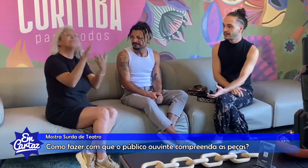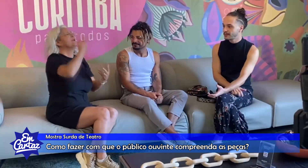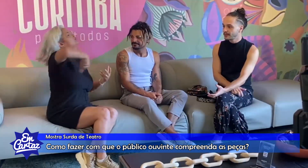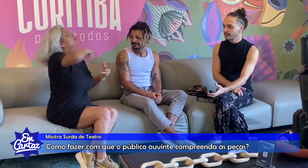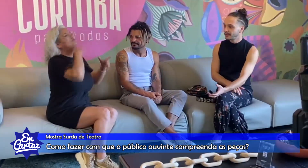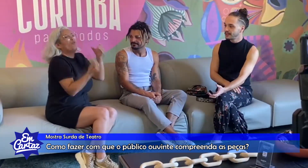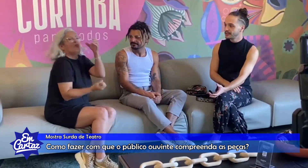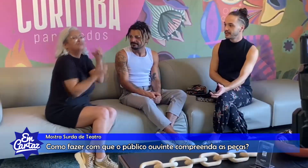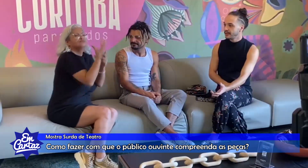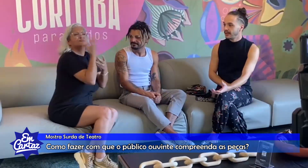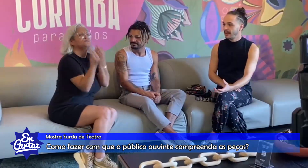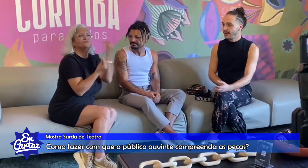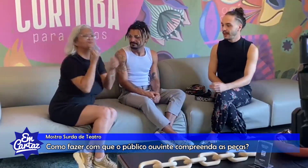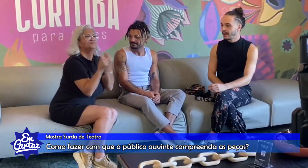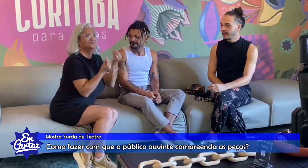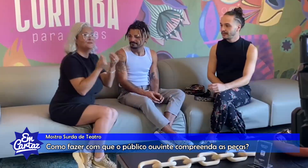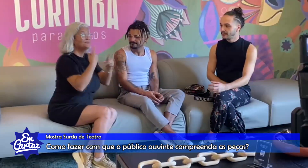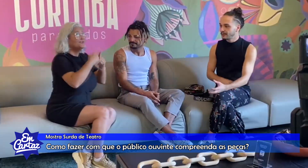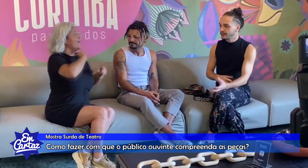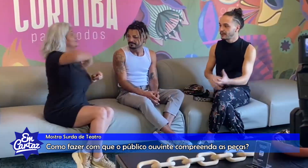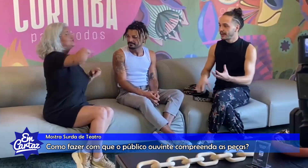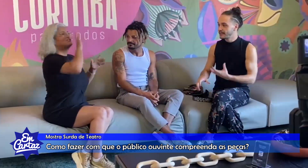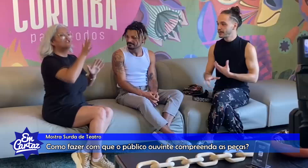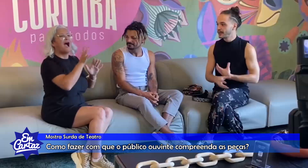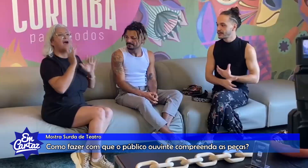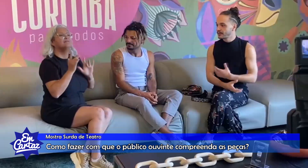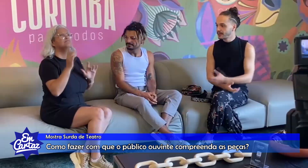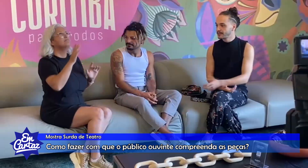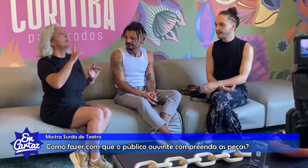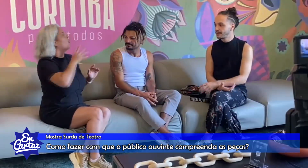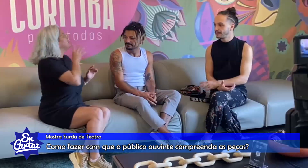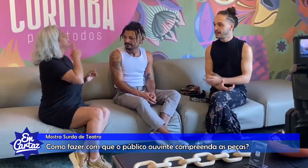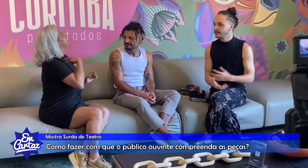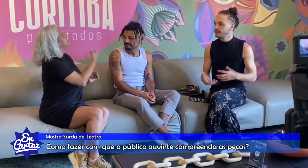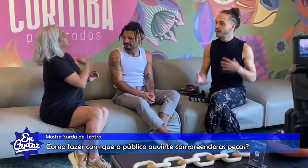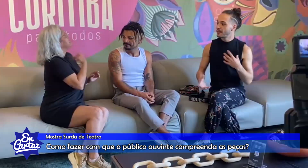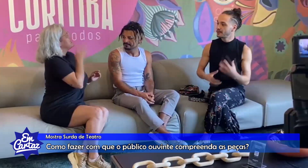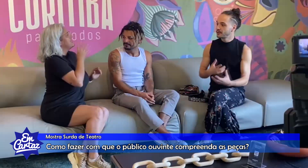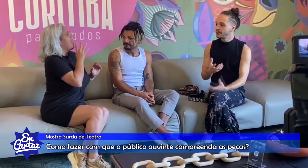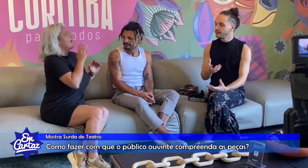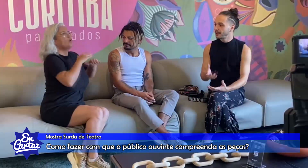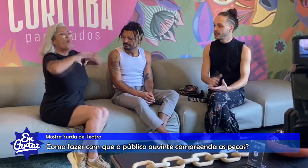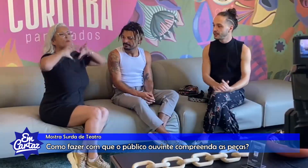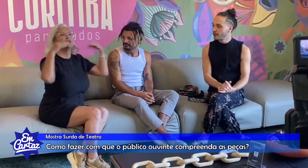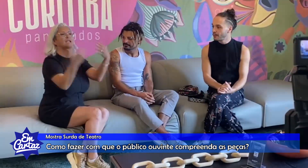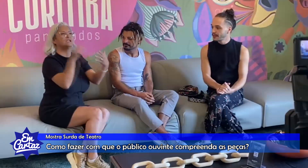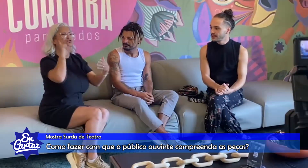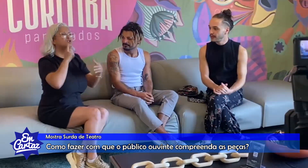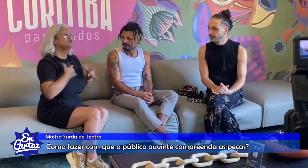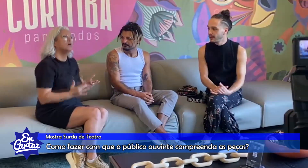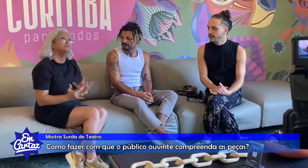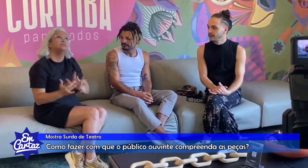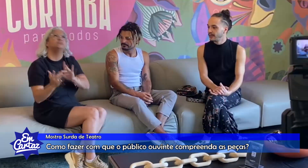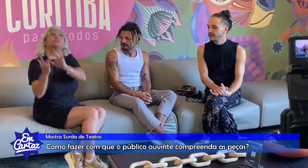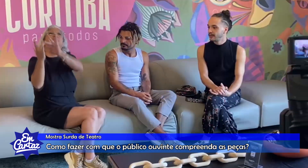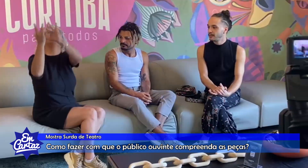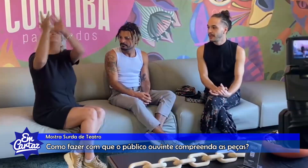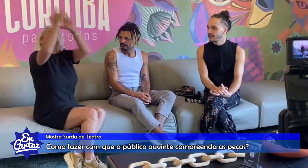pessoas ouvintes no lugar das pessoas surdas para uma forma de empatia, de compreensão da comunidade